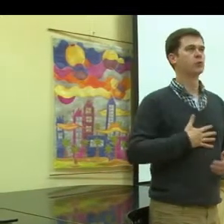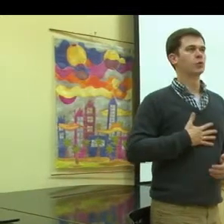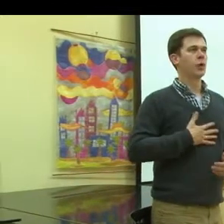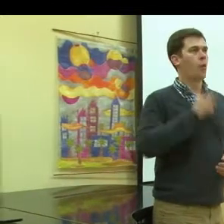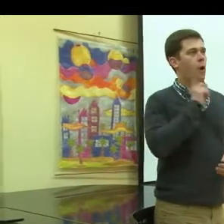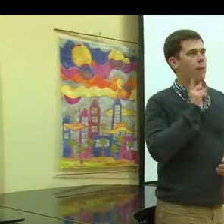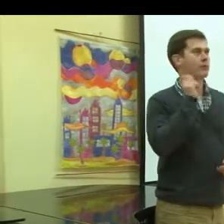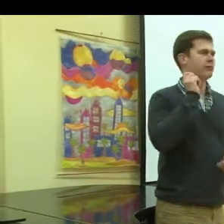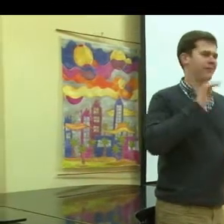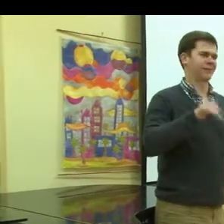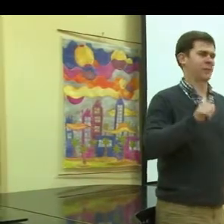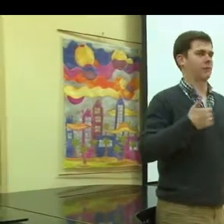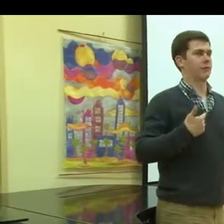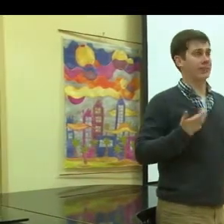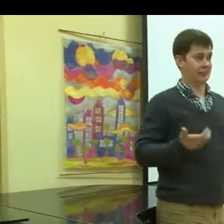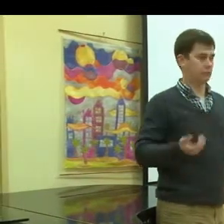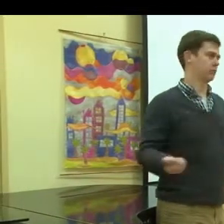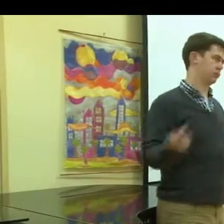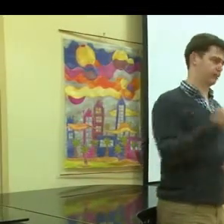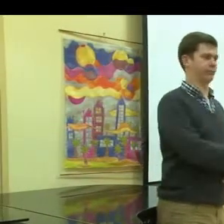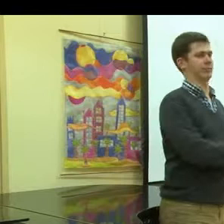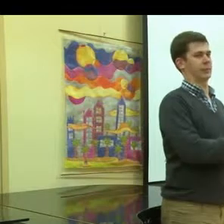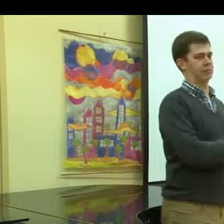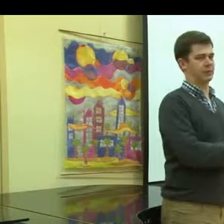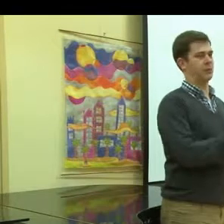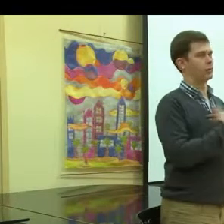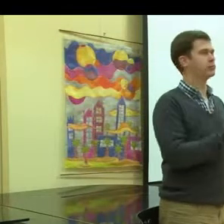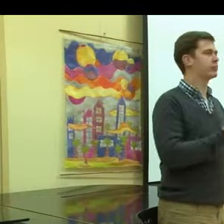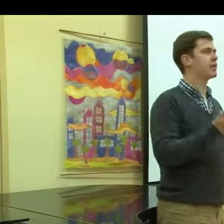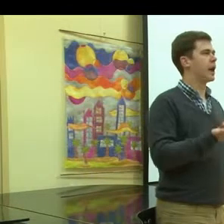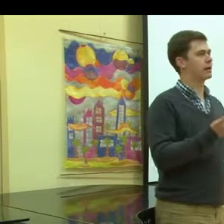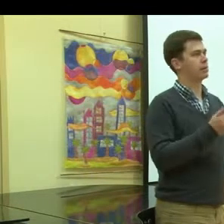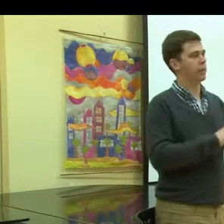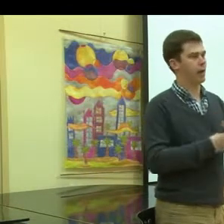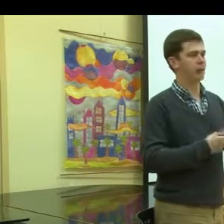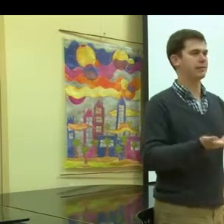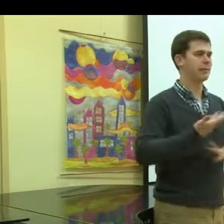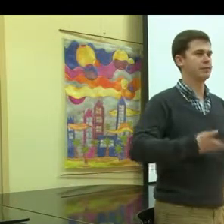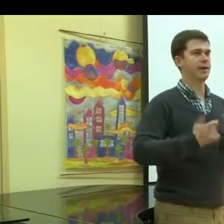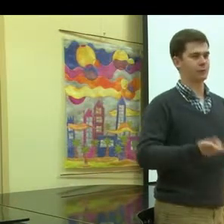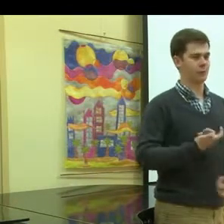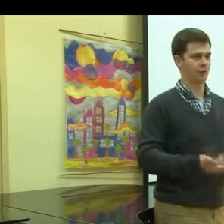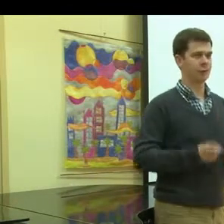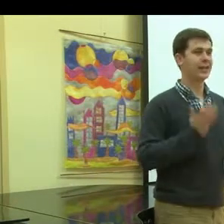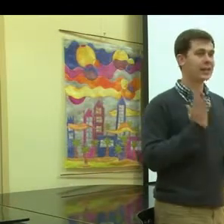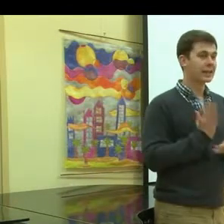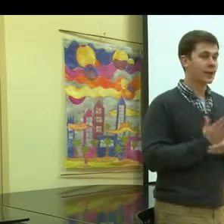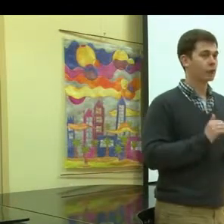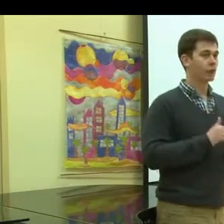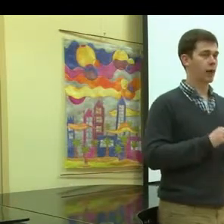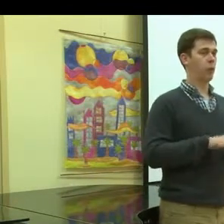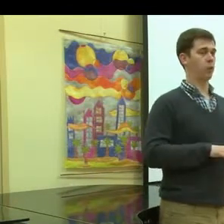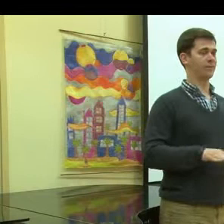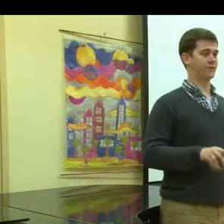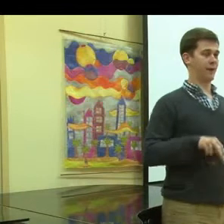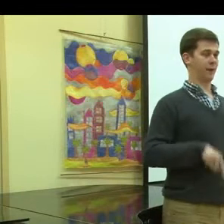kobieta, czy mężczyzna, wystarczy dobra wola, to możemy się razem uczyć. Podemos mantener el equilibrio. Wystarczy zachować równowagę,